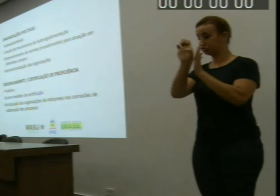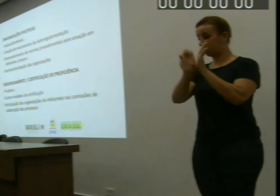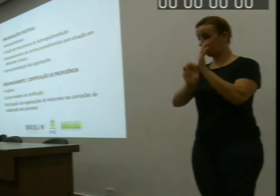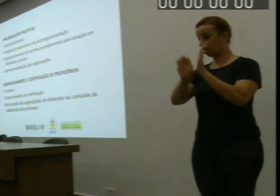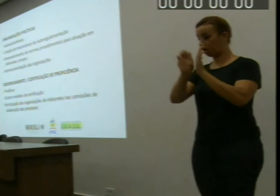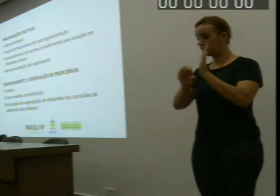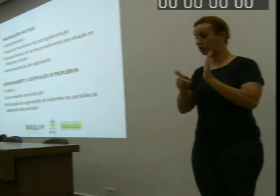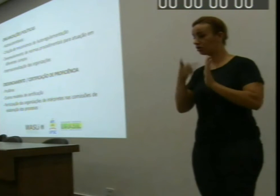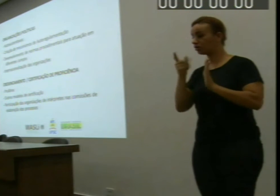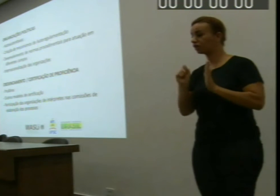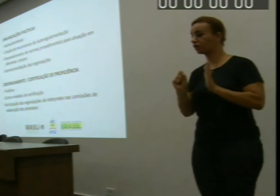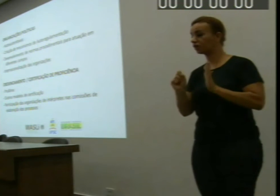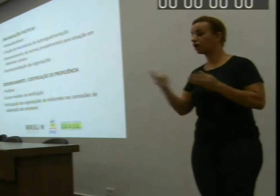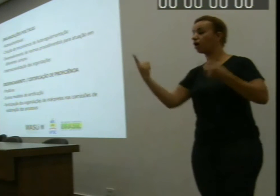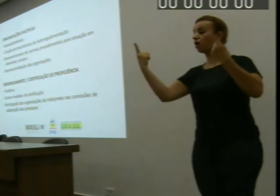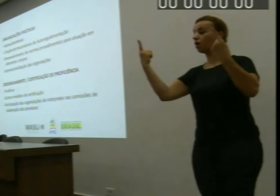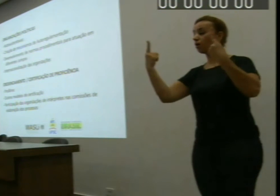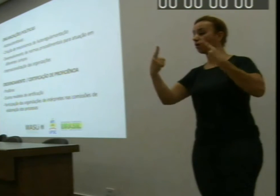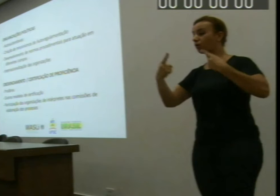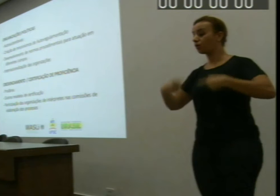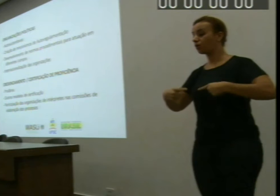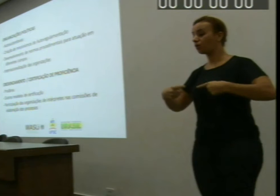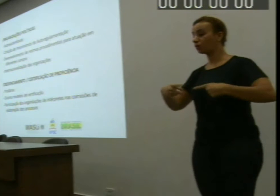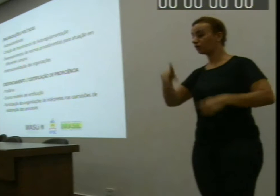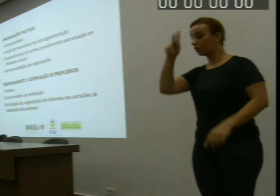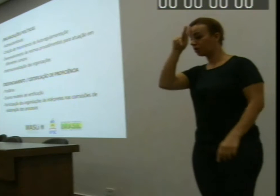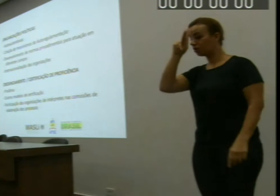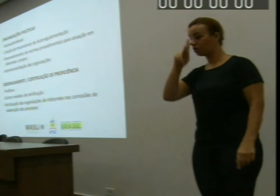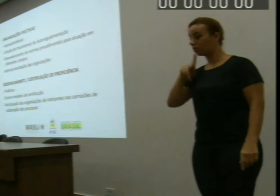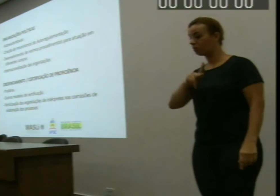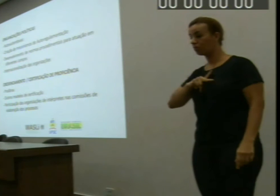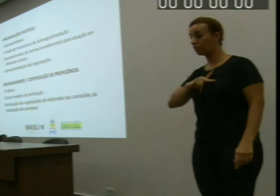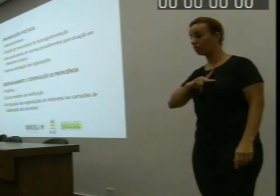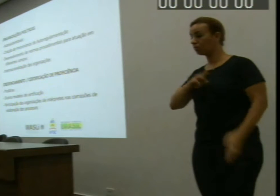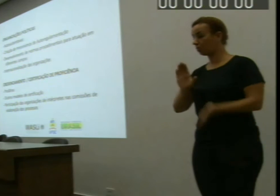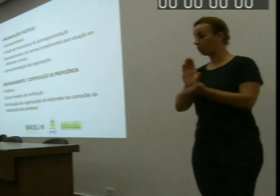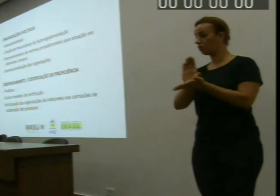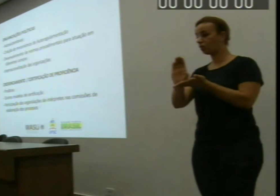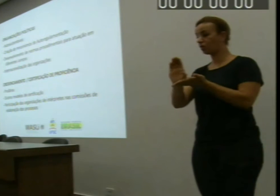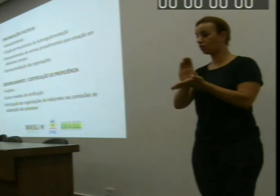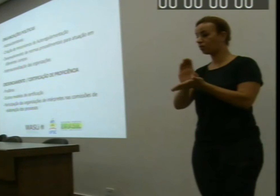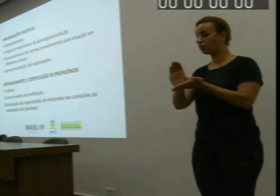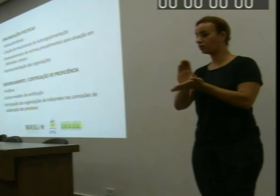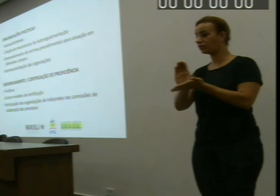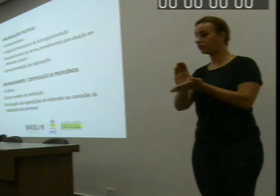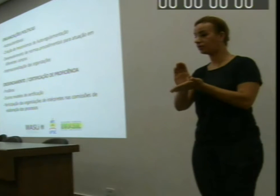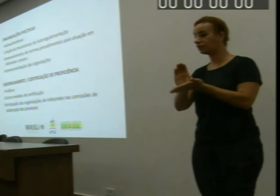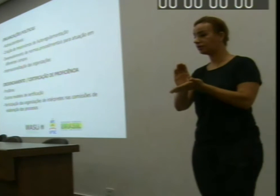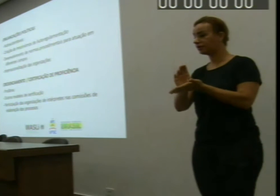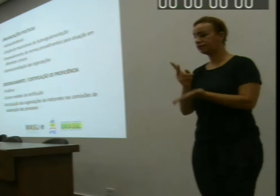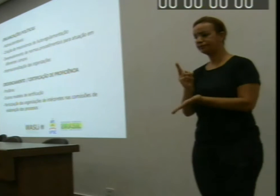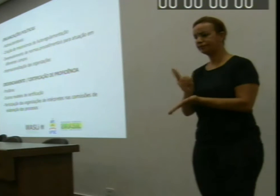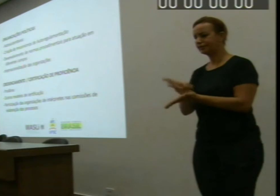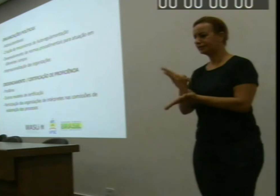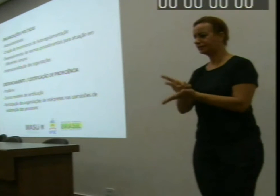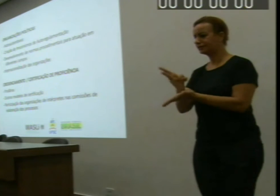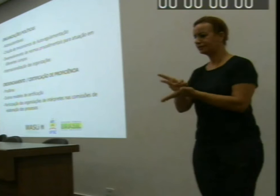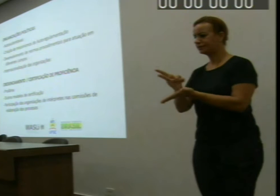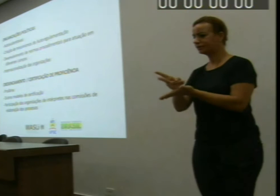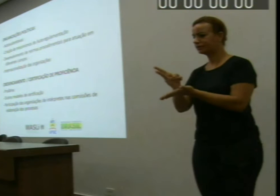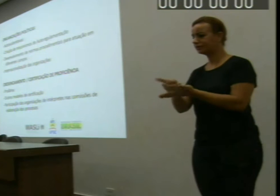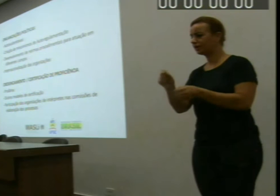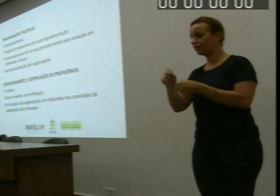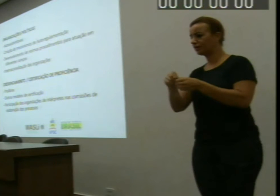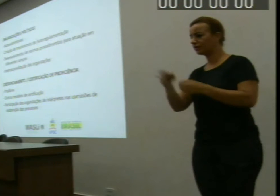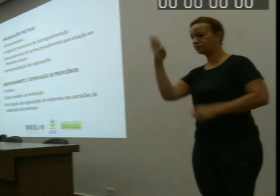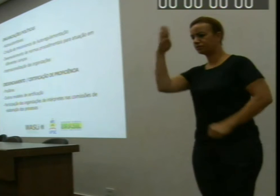poderia se Rebel contra a a a a organização dele e continuar realizando procedimentos que prejudicam a